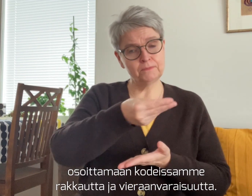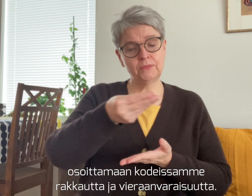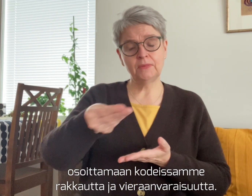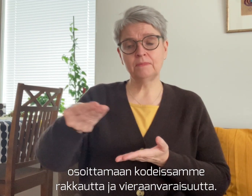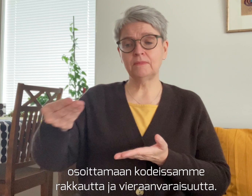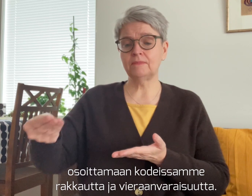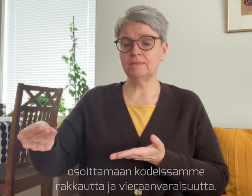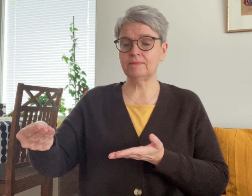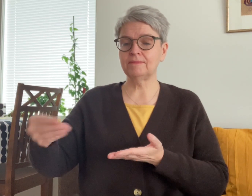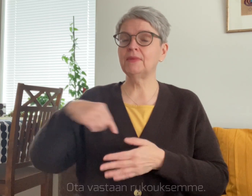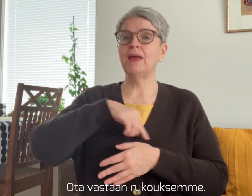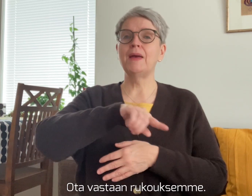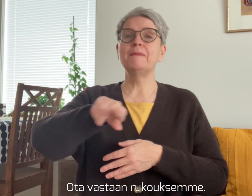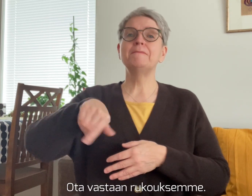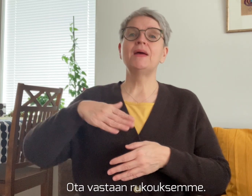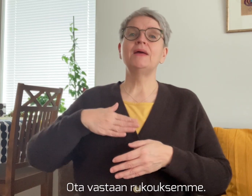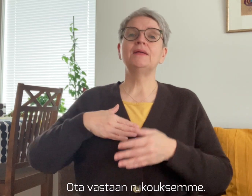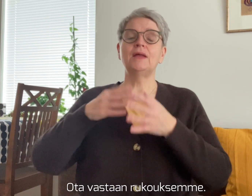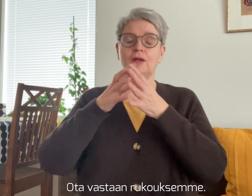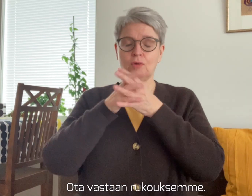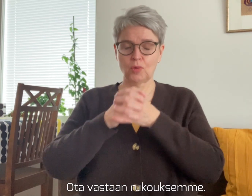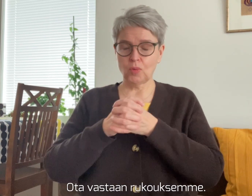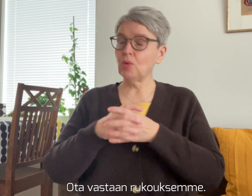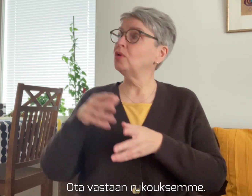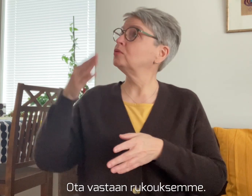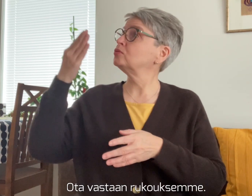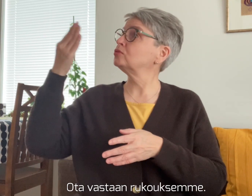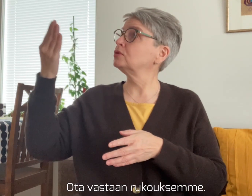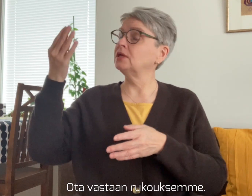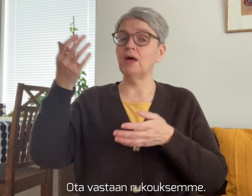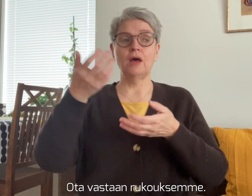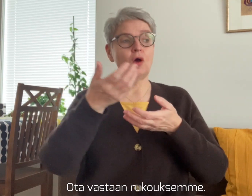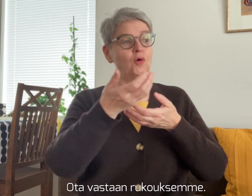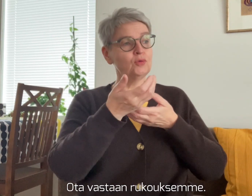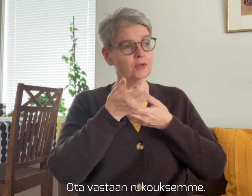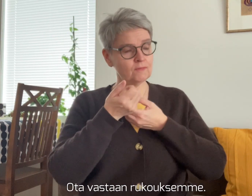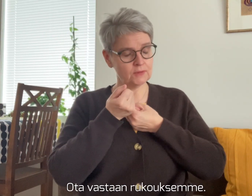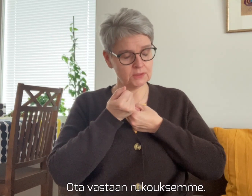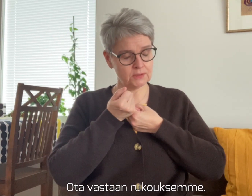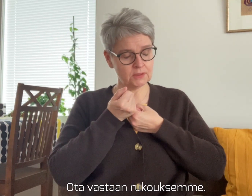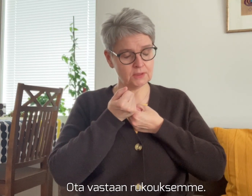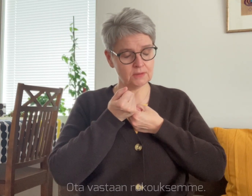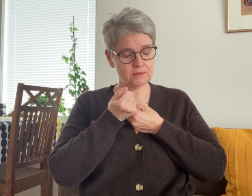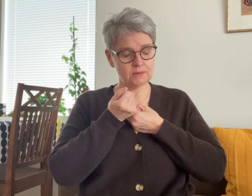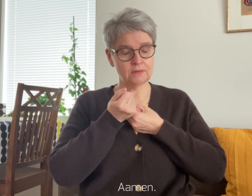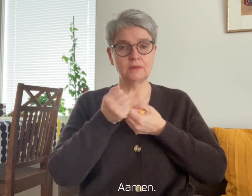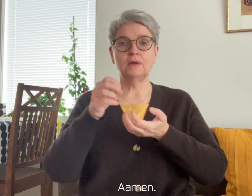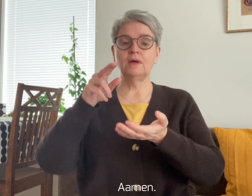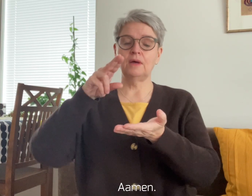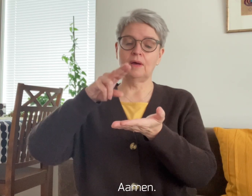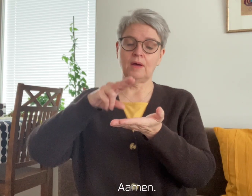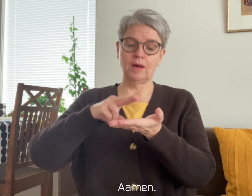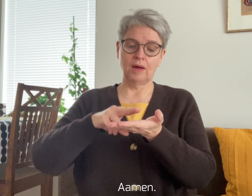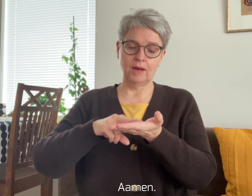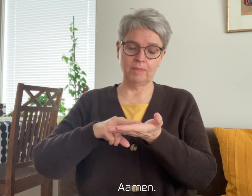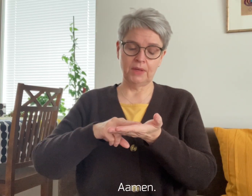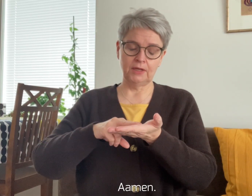ja vieraanvaraisuutta. Ota vastaan rukouksemme. Aamen.